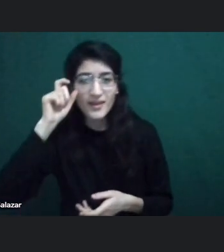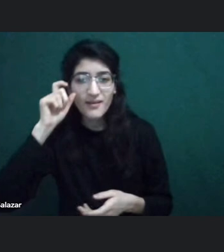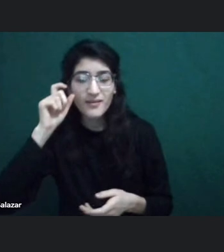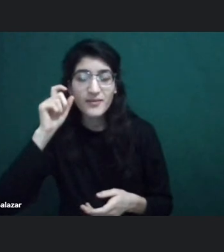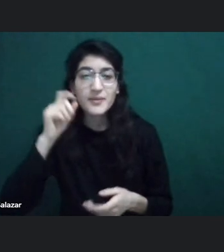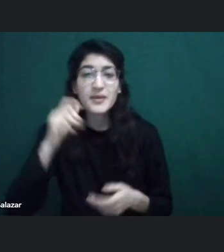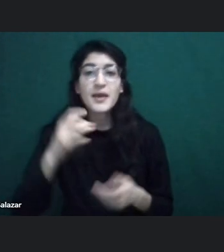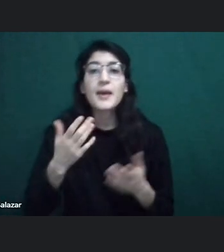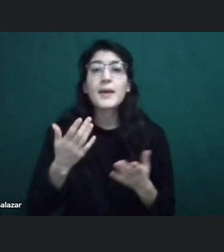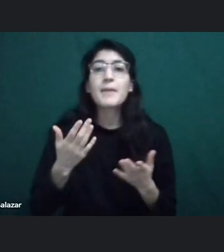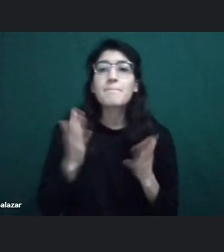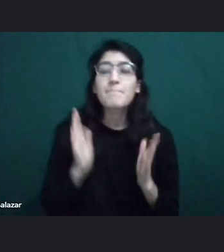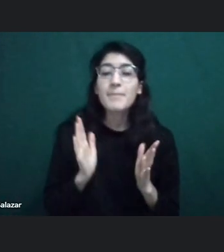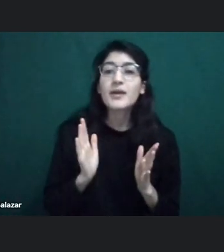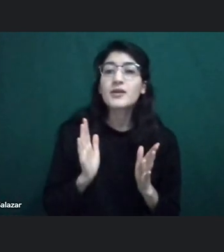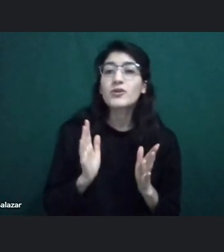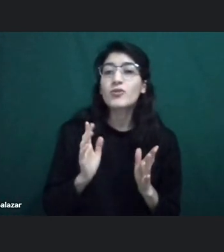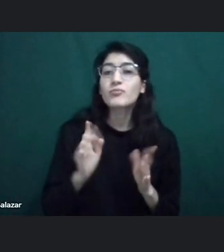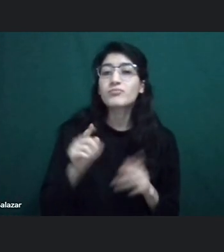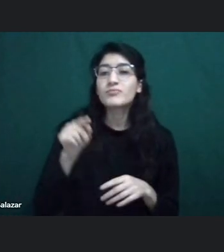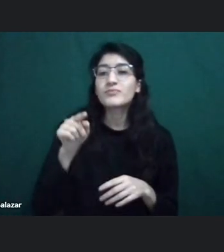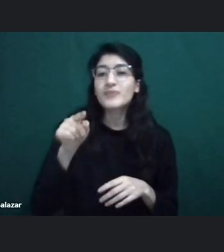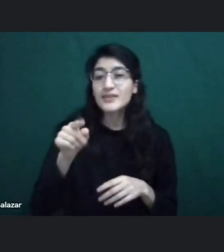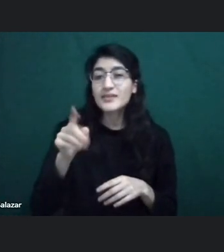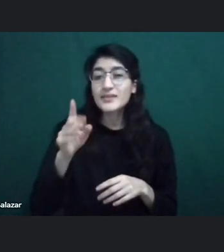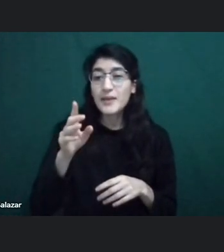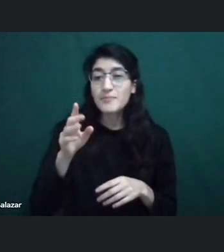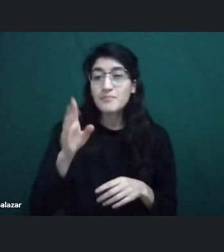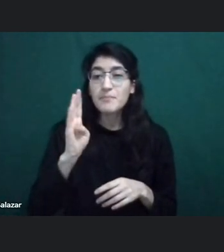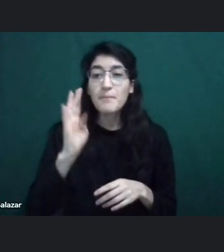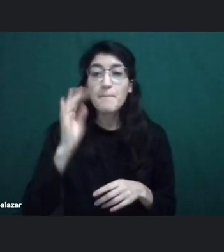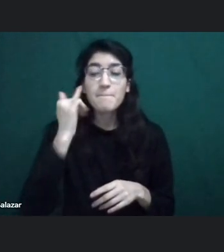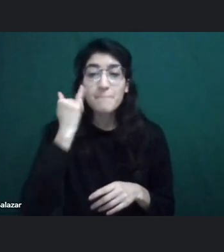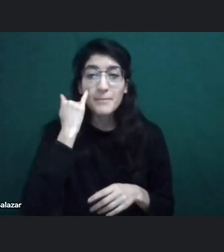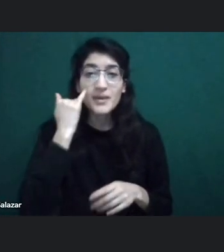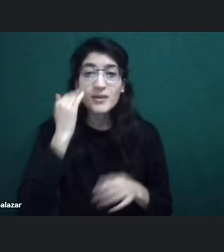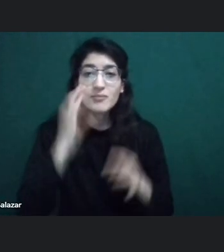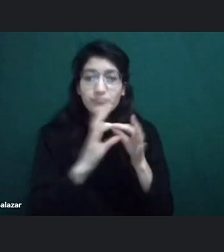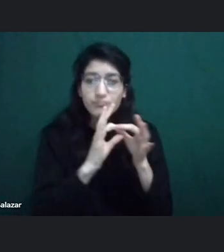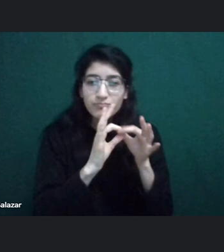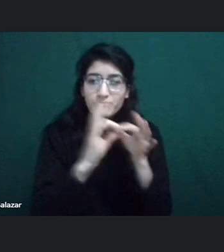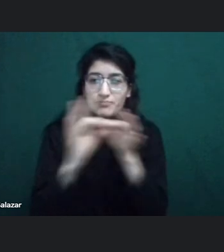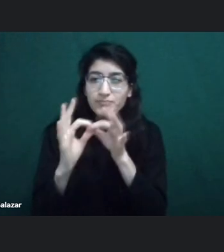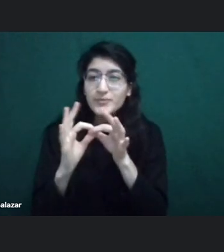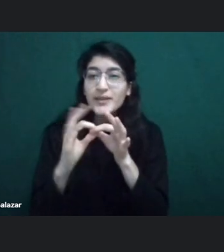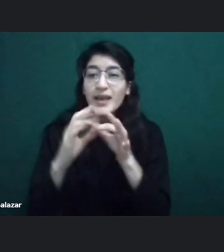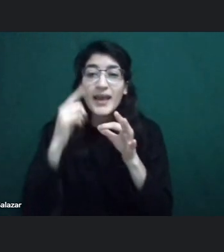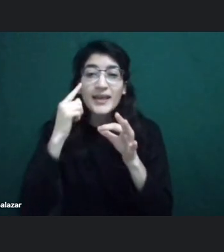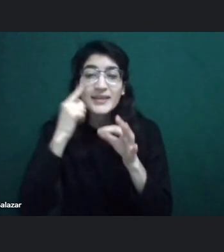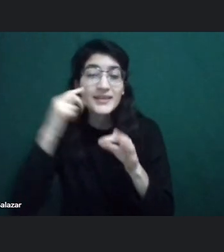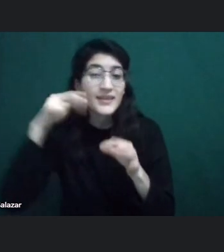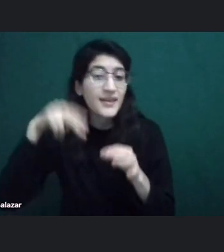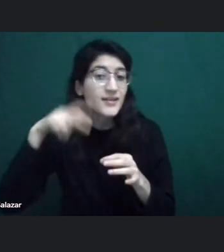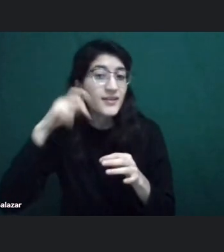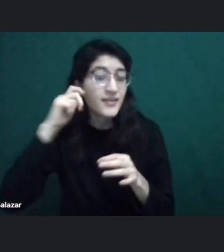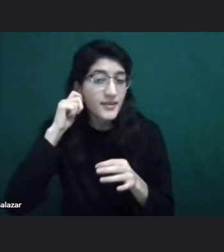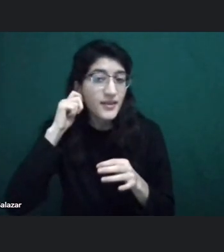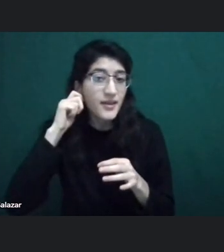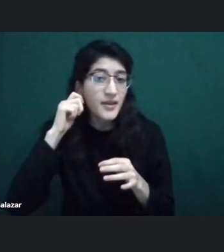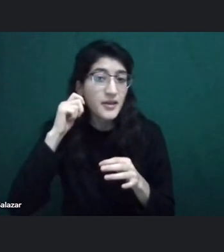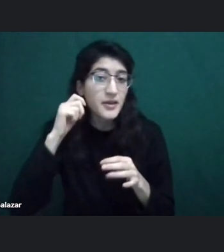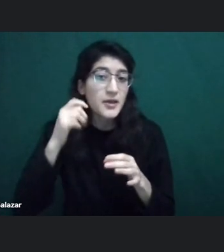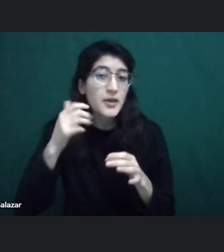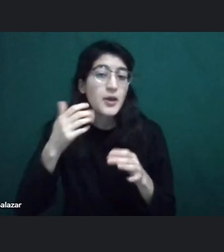esté relacionada con ING, ¿sí? Lo que nosotros lo pueden decir de distintas maneras, pero